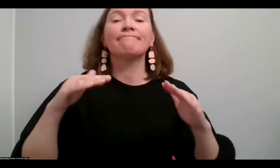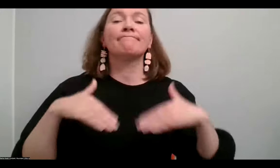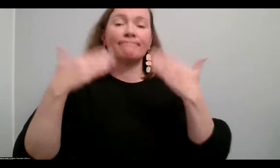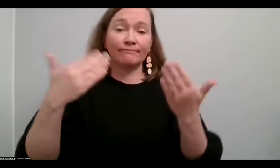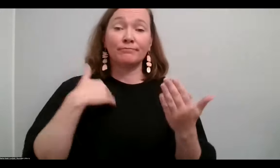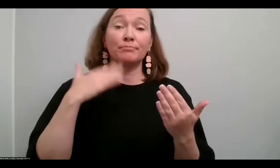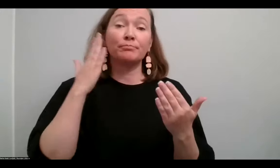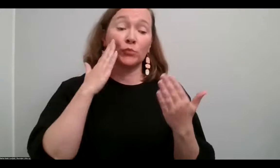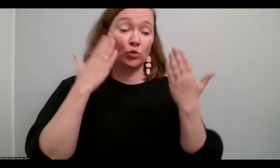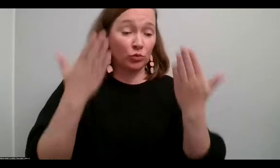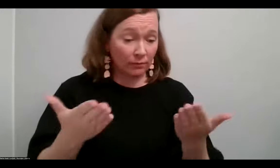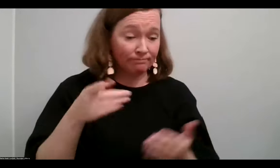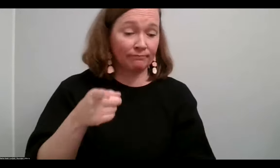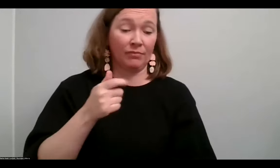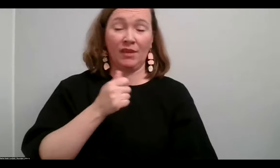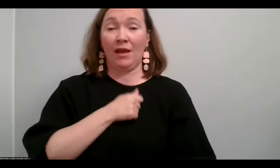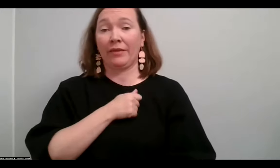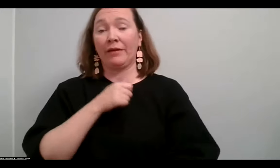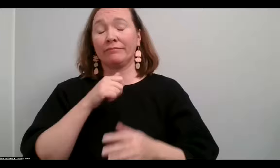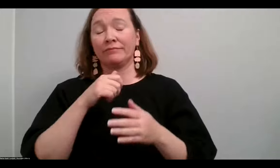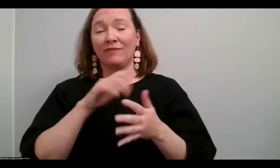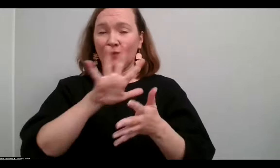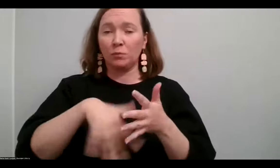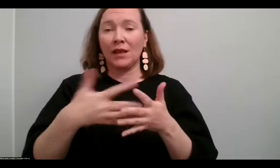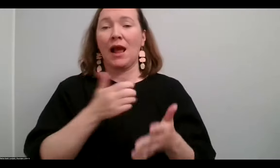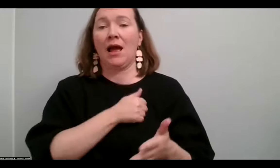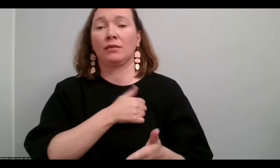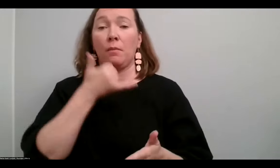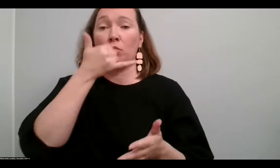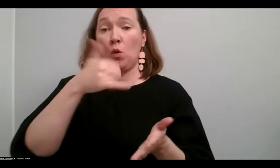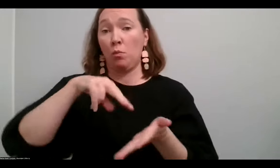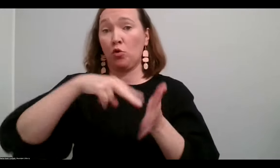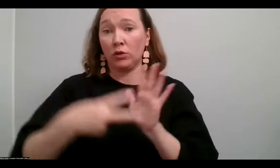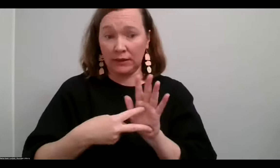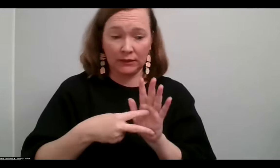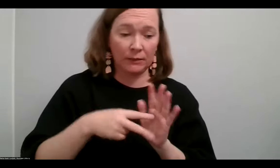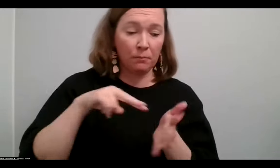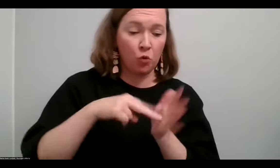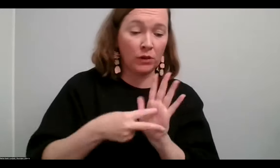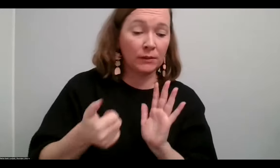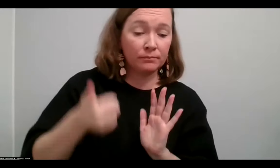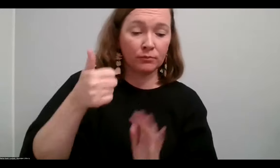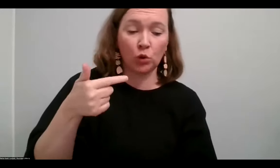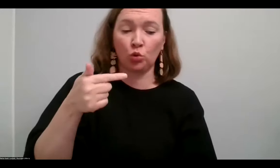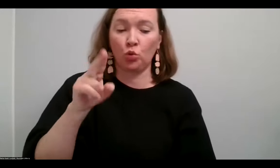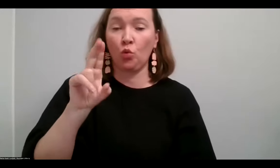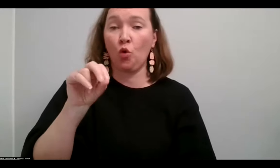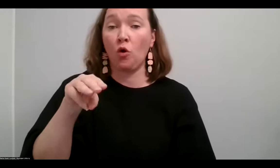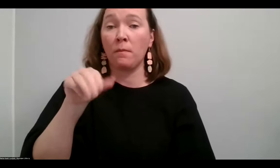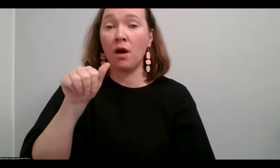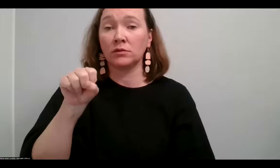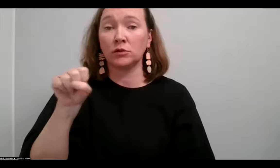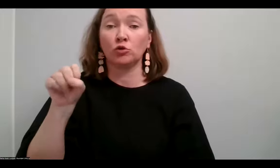Eli siinä oli kokemuspuheenvuorot ja seuraavaksi pyydän viittomakielisen